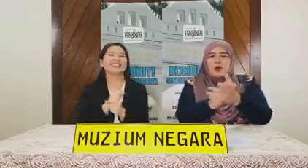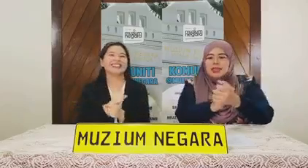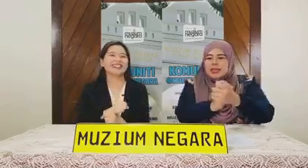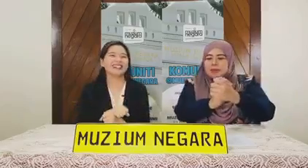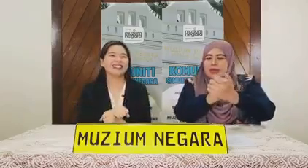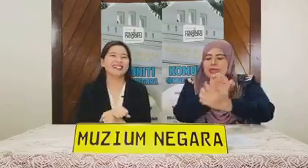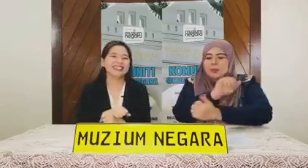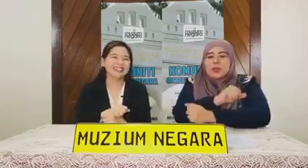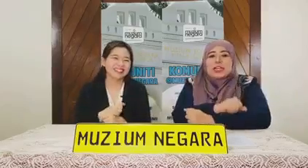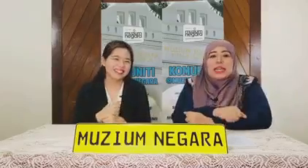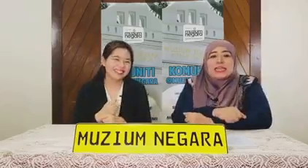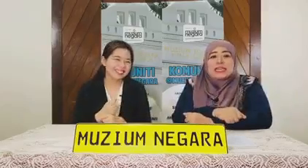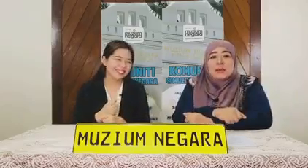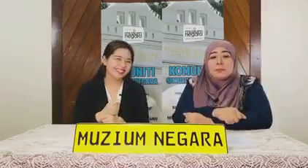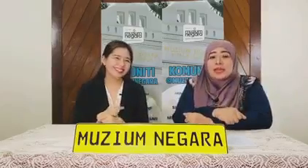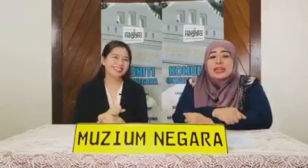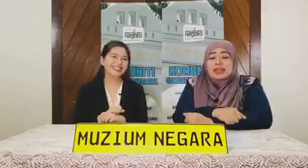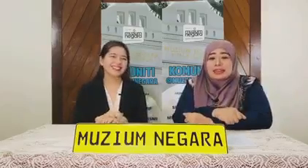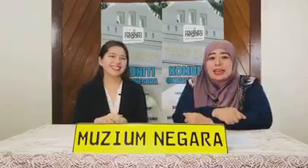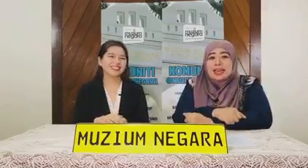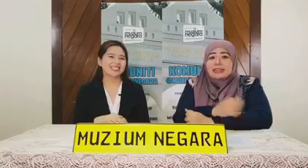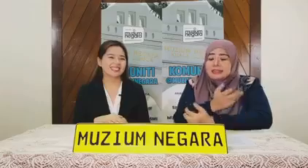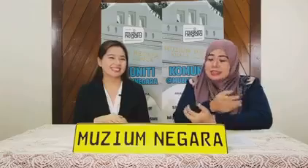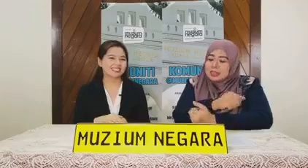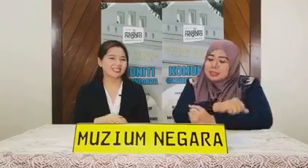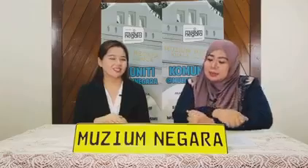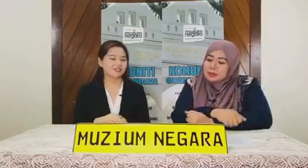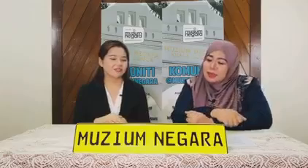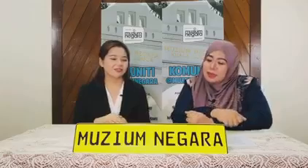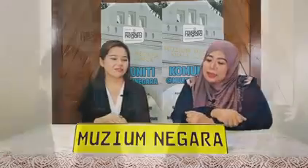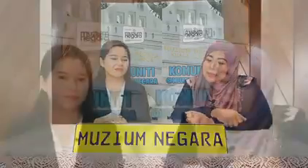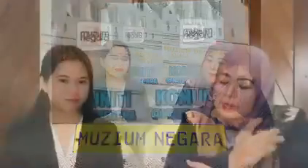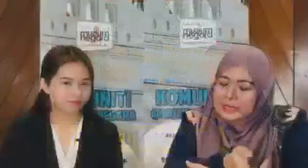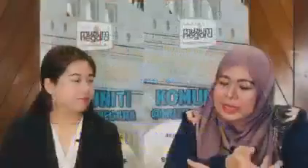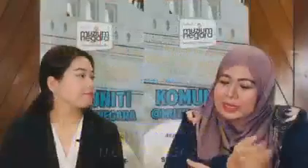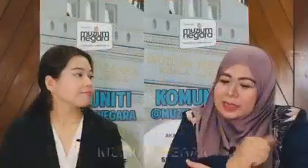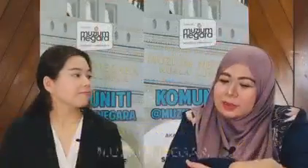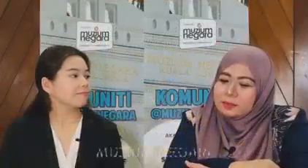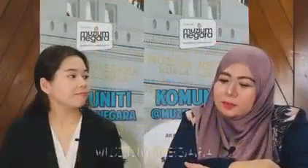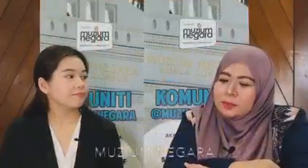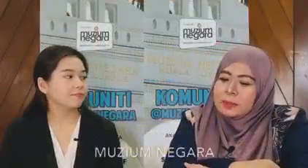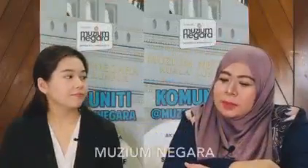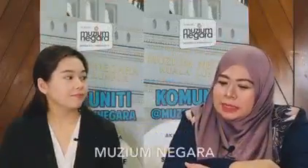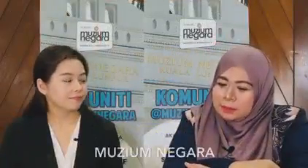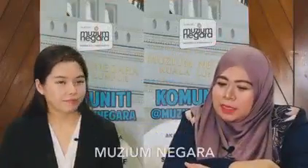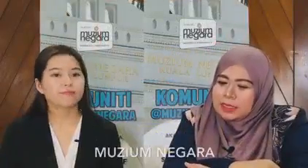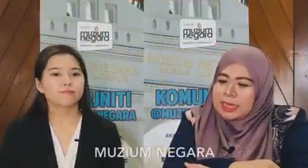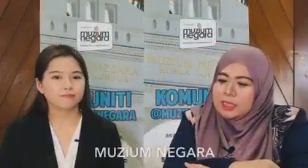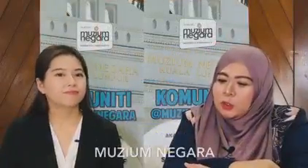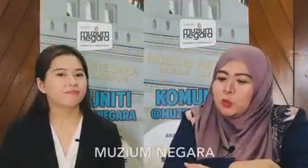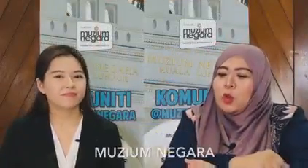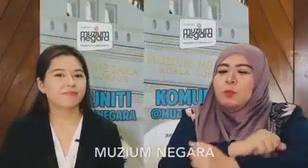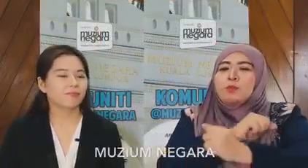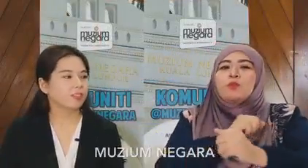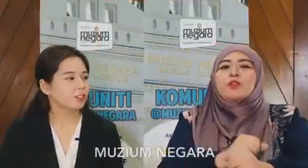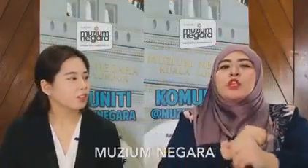Okey, mari kita mulakan dengan perkataan yang perkataan yang pertama, iaitu Muzium